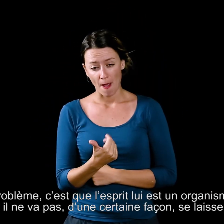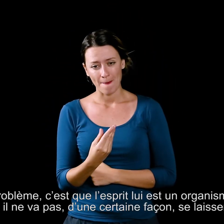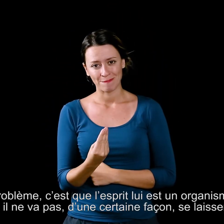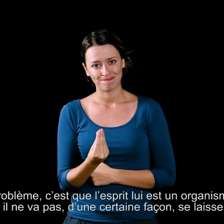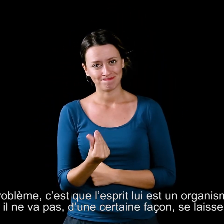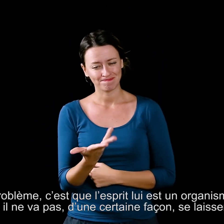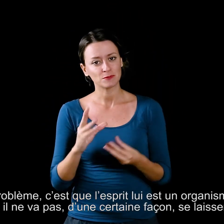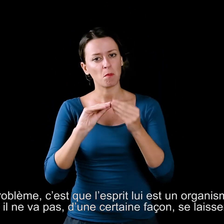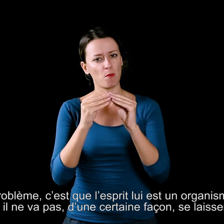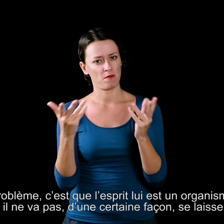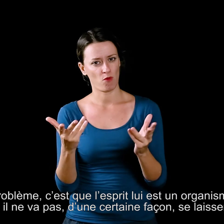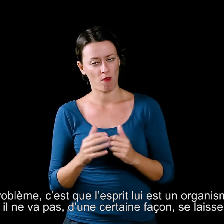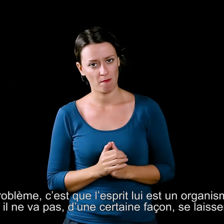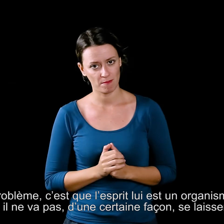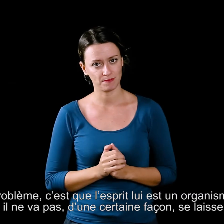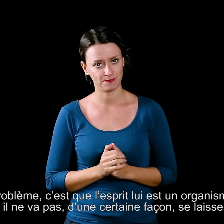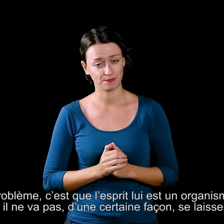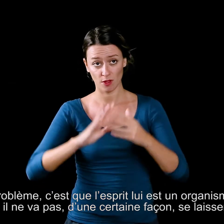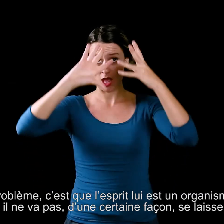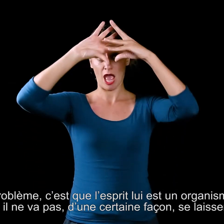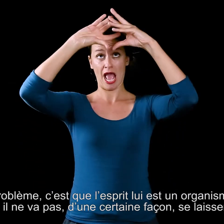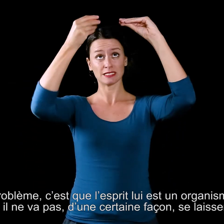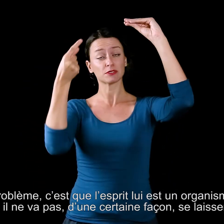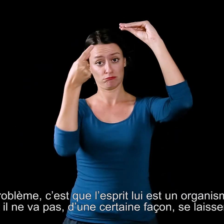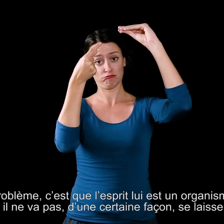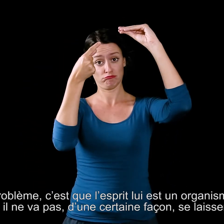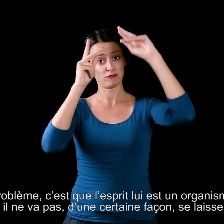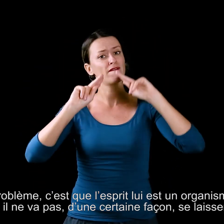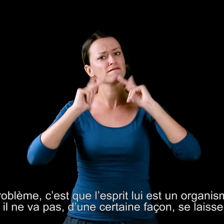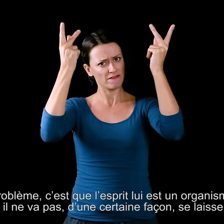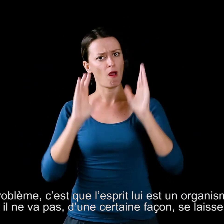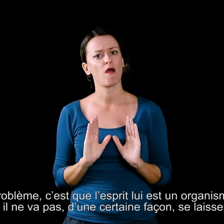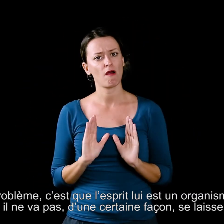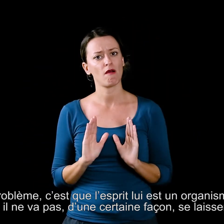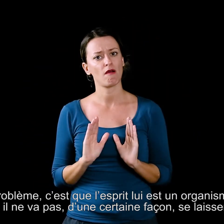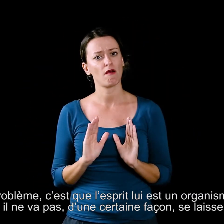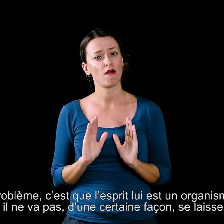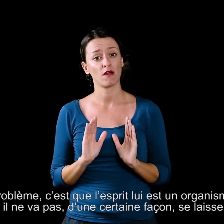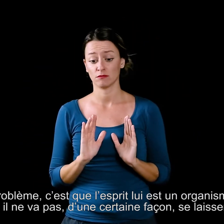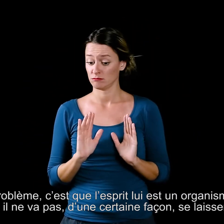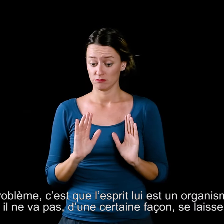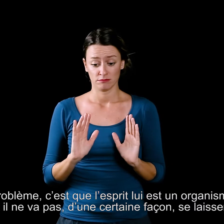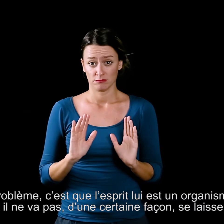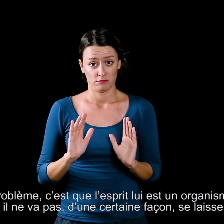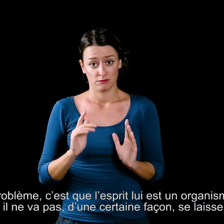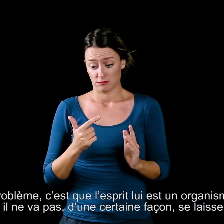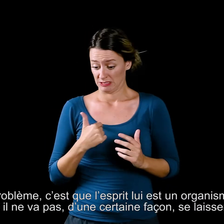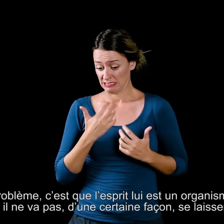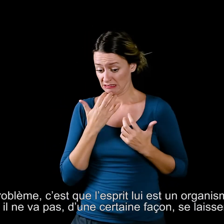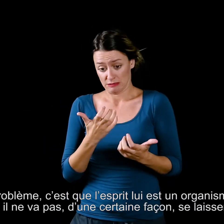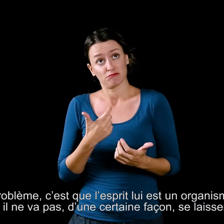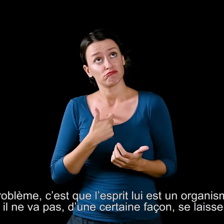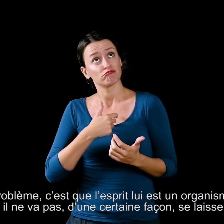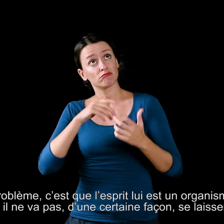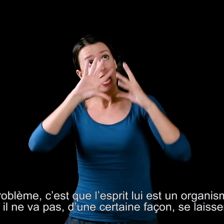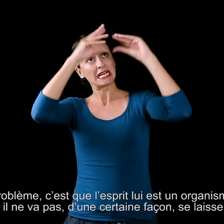Le problème, c'est que l'esprit, lui, est un organisme vivant. Et il ne va pas, d'une certaine